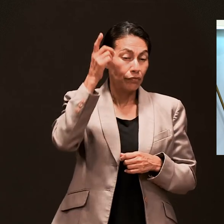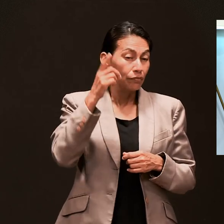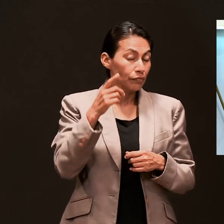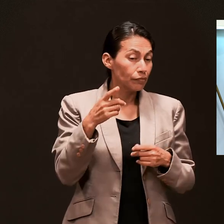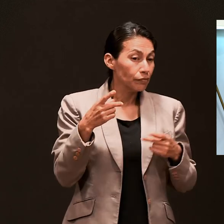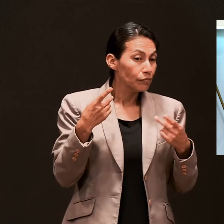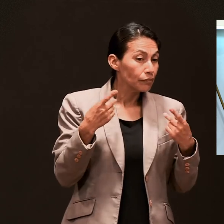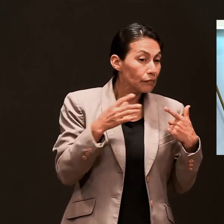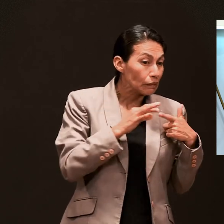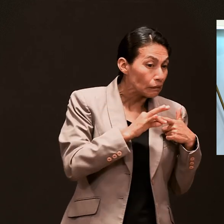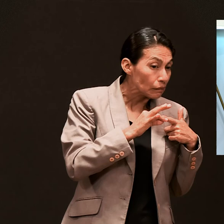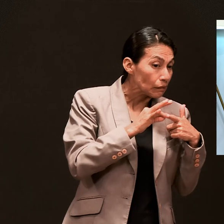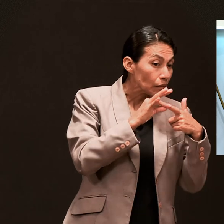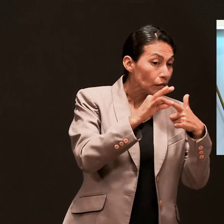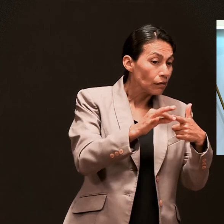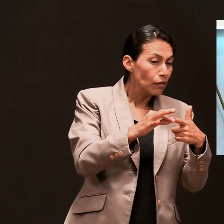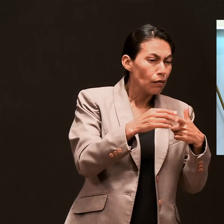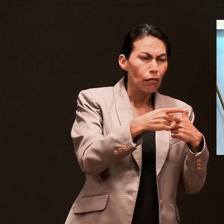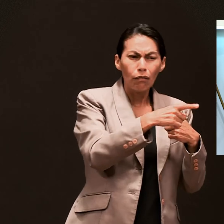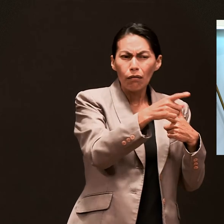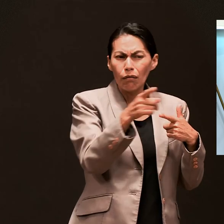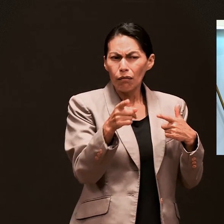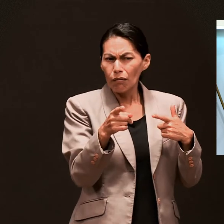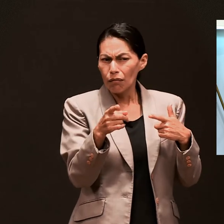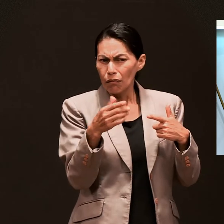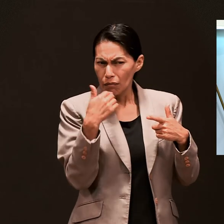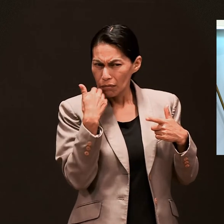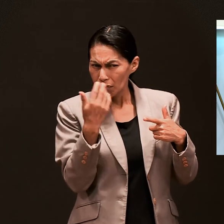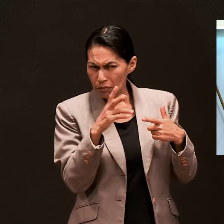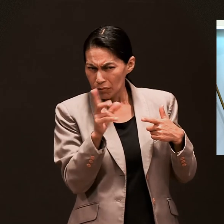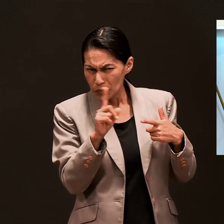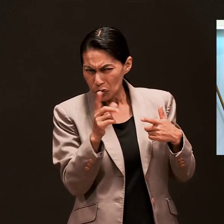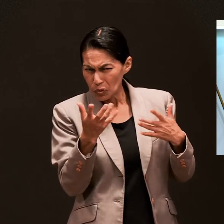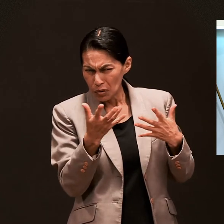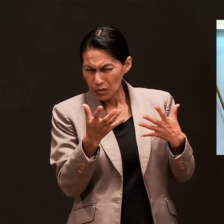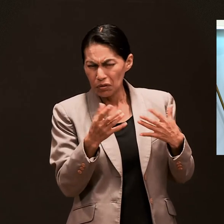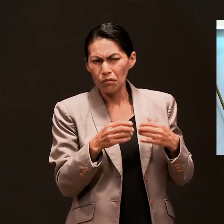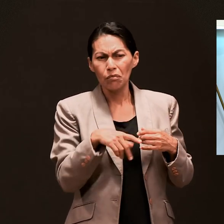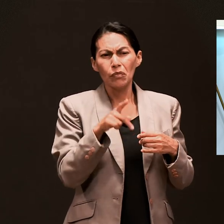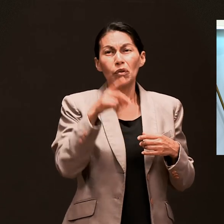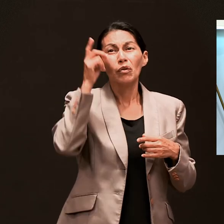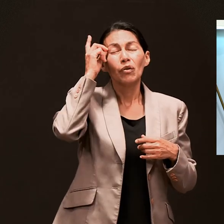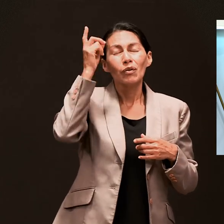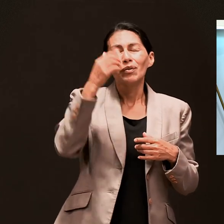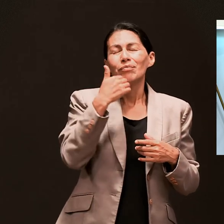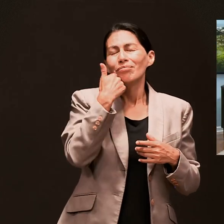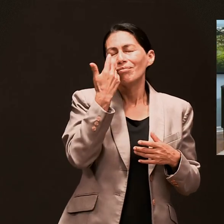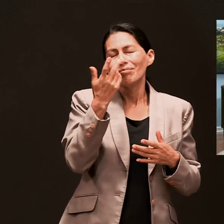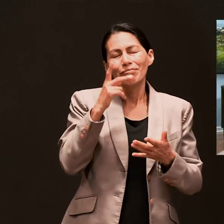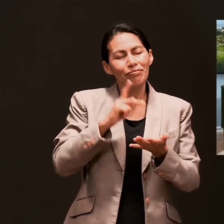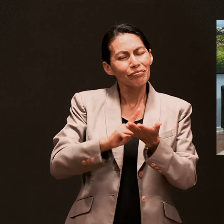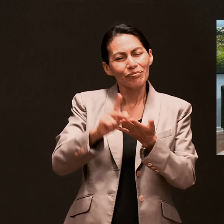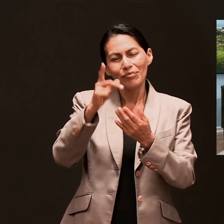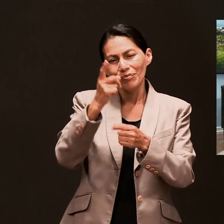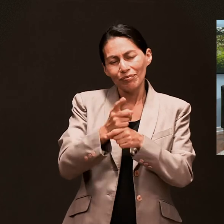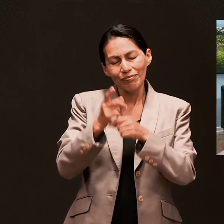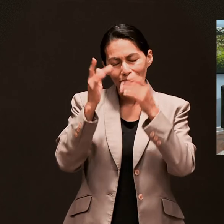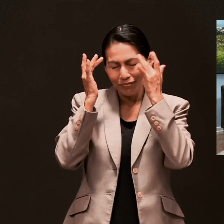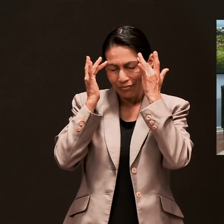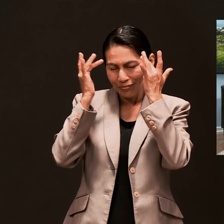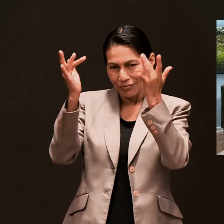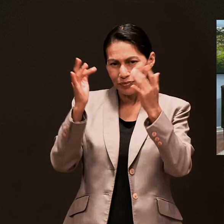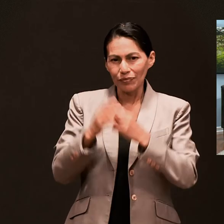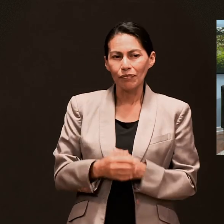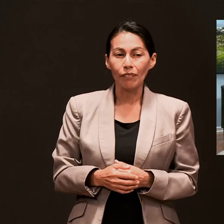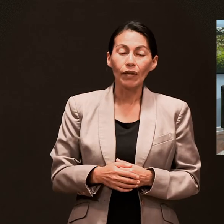te guía por caminos que el mundo no va claro No pero esos son los mejores caminos la voluntad del